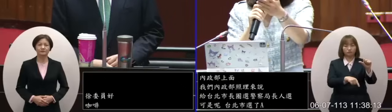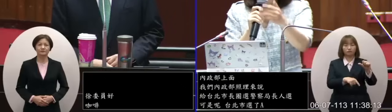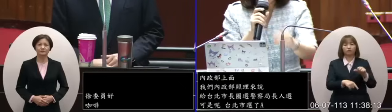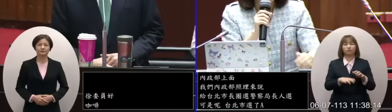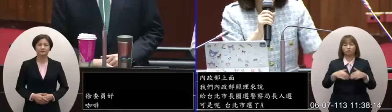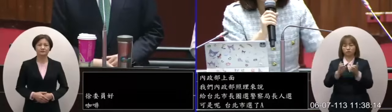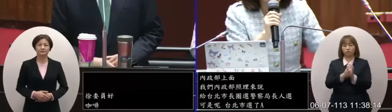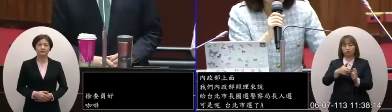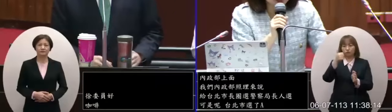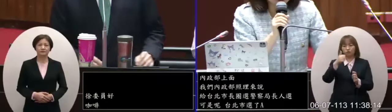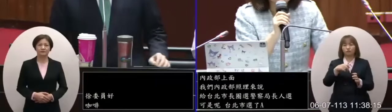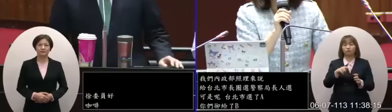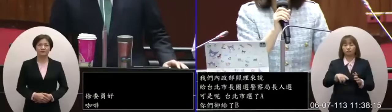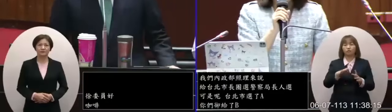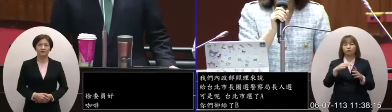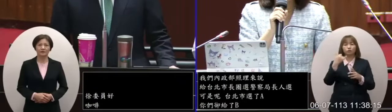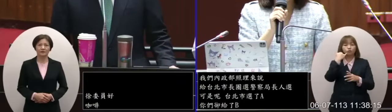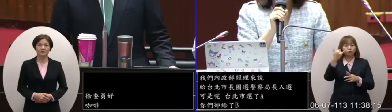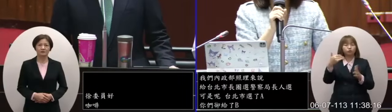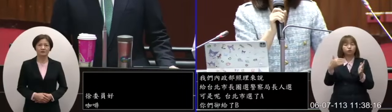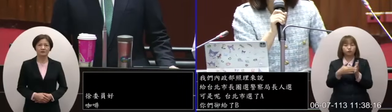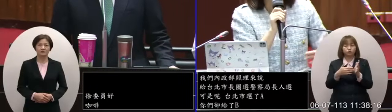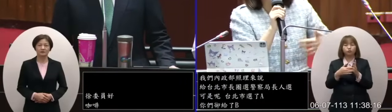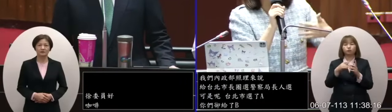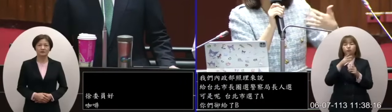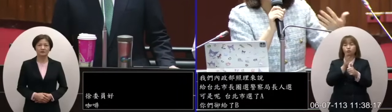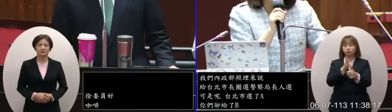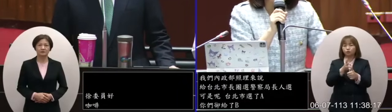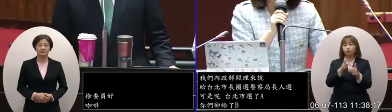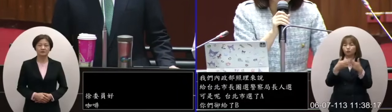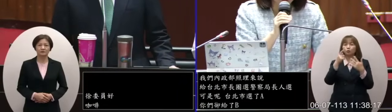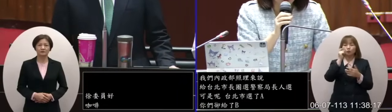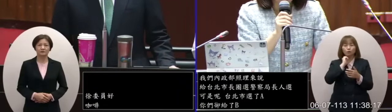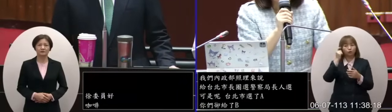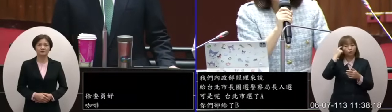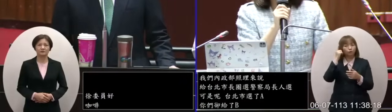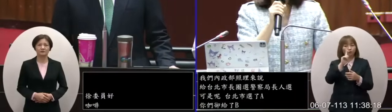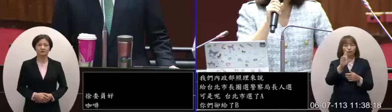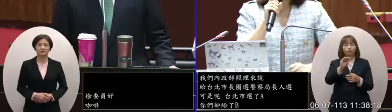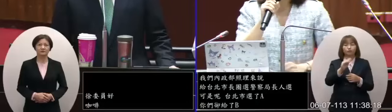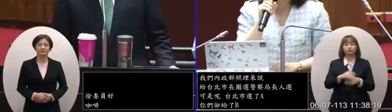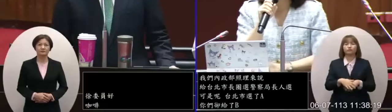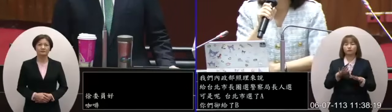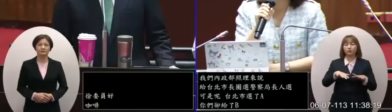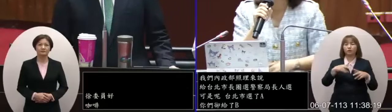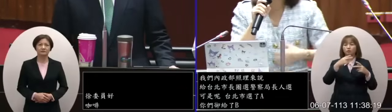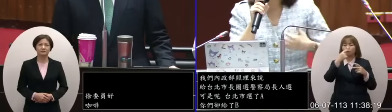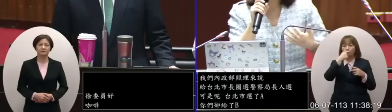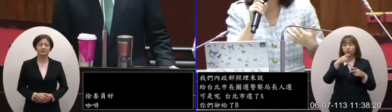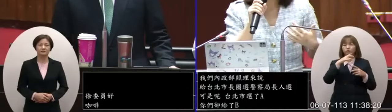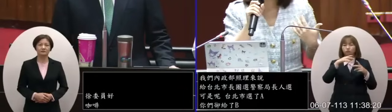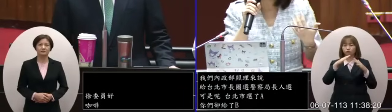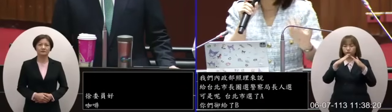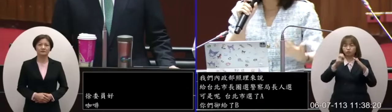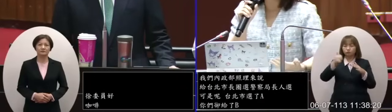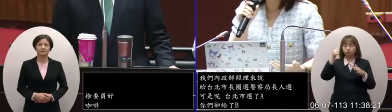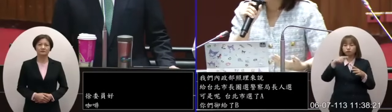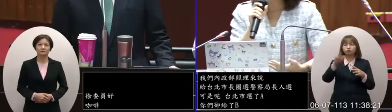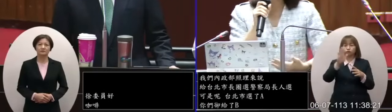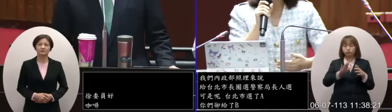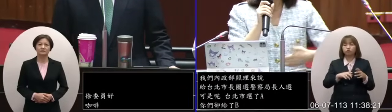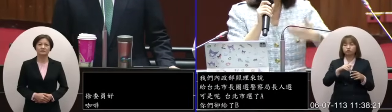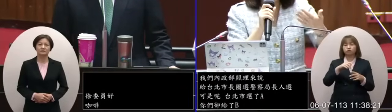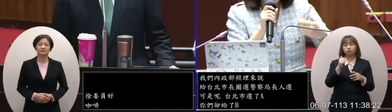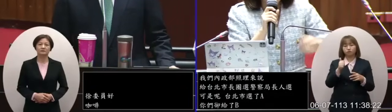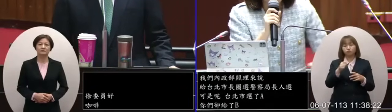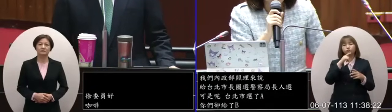候，我们部长呢，好致电蒋万安市长，问有没有属意的人选。然后呢，蒋万安市长其实我觉得态度也不错，